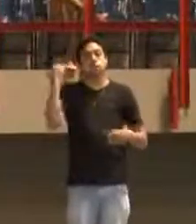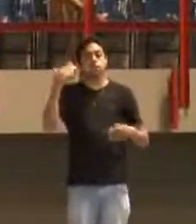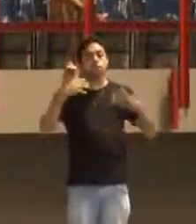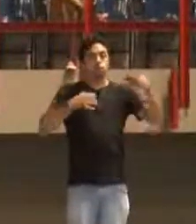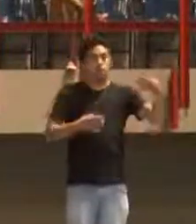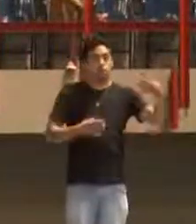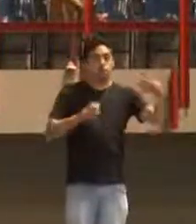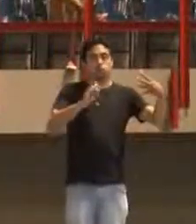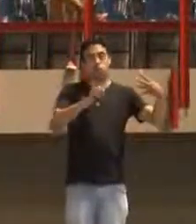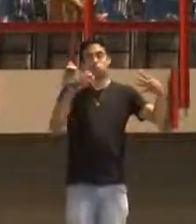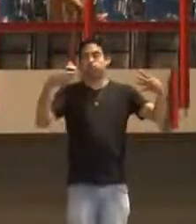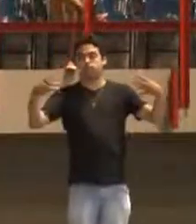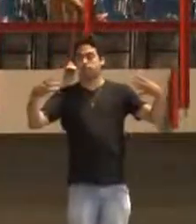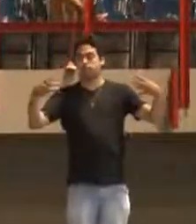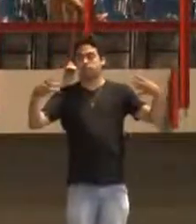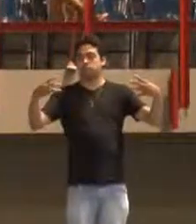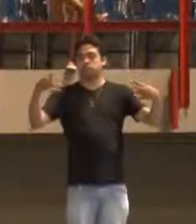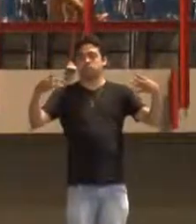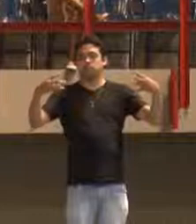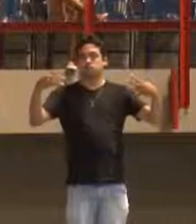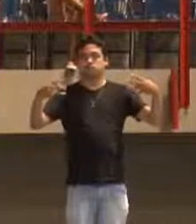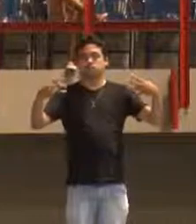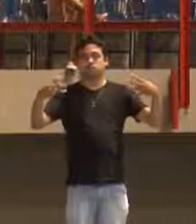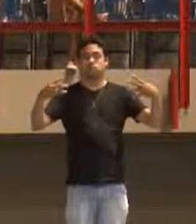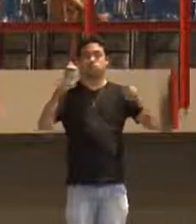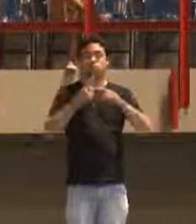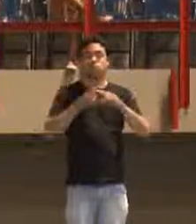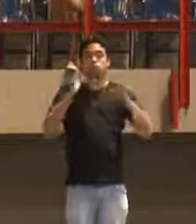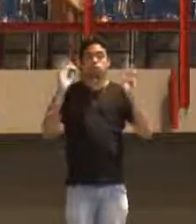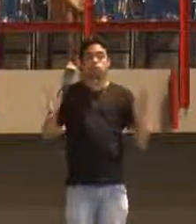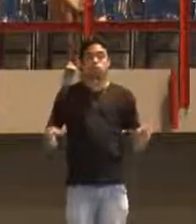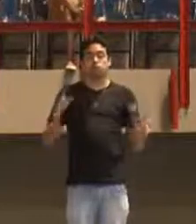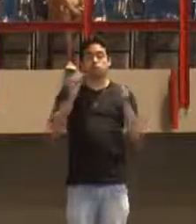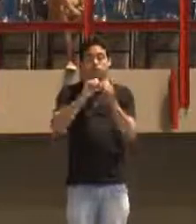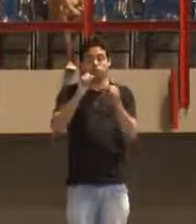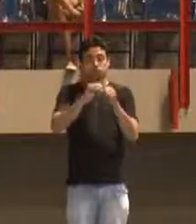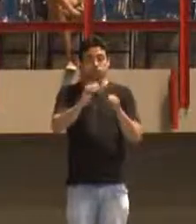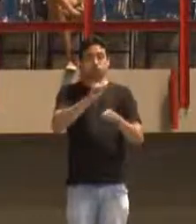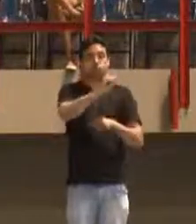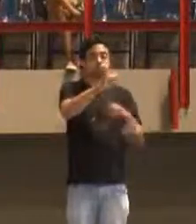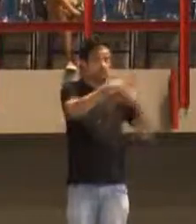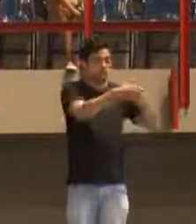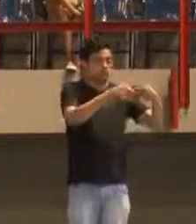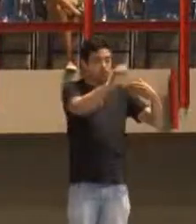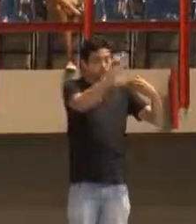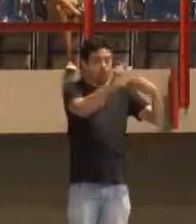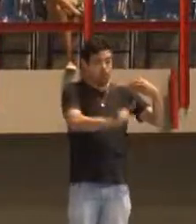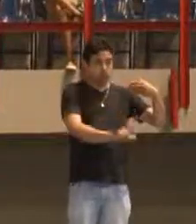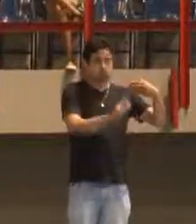quê? É 4 ou é 3? Quando eu fiz com o fundo azul,